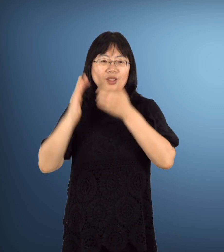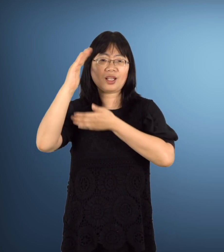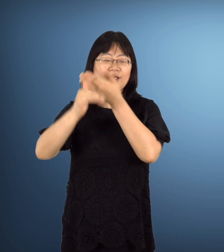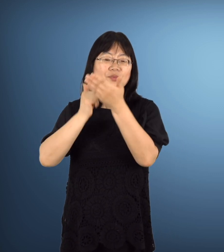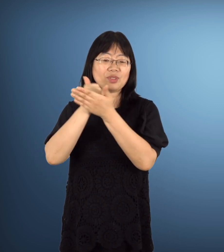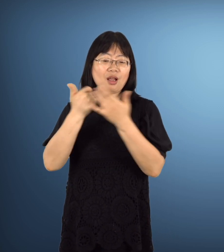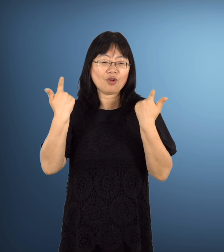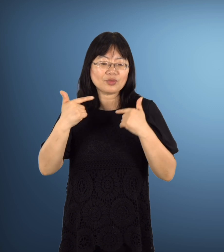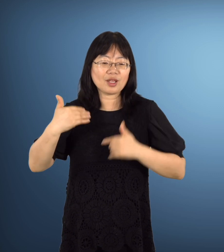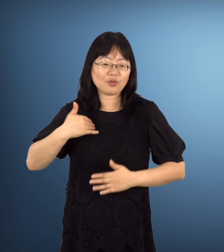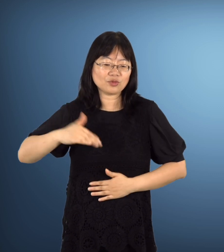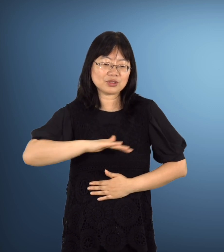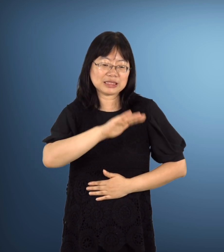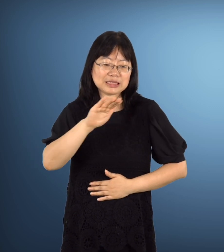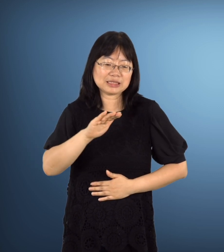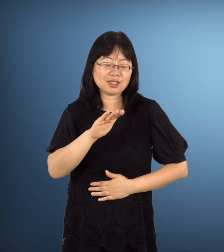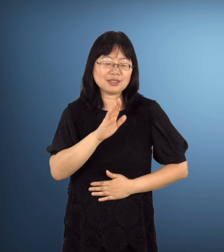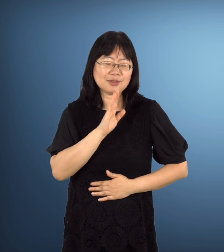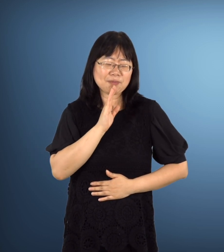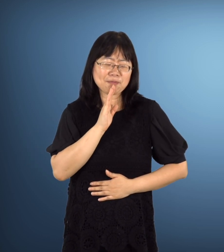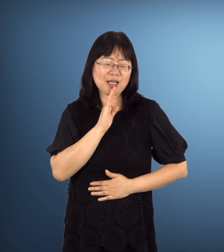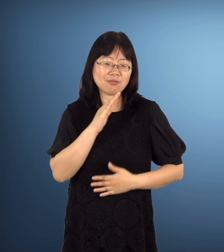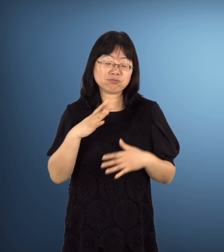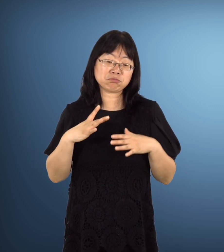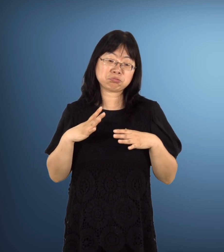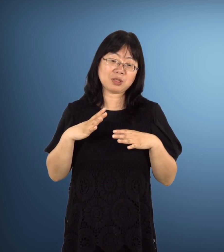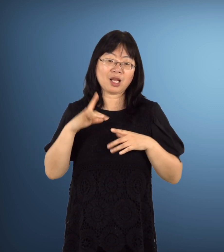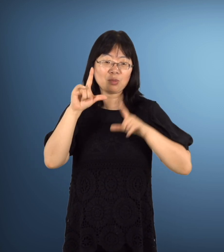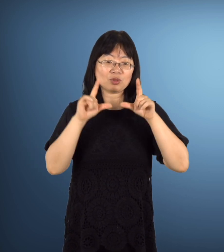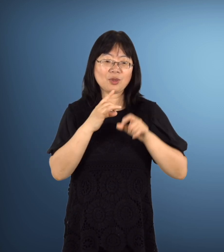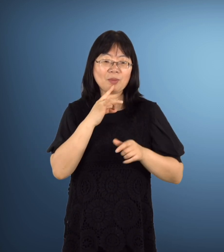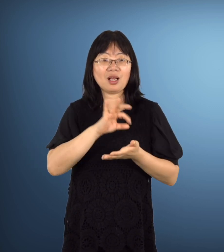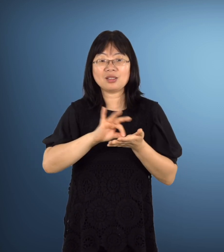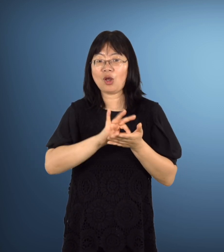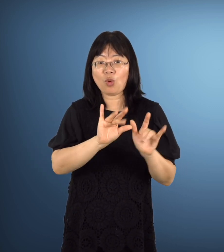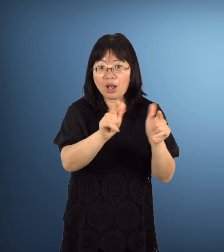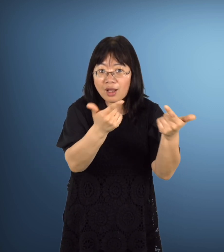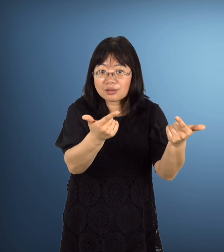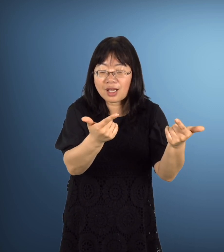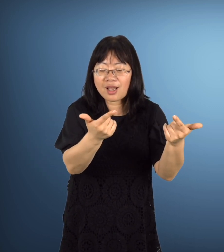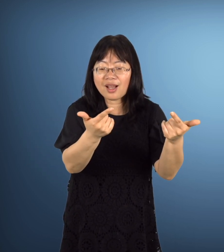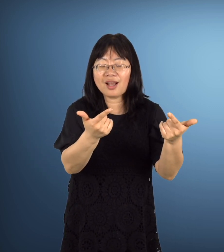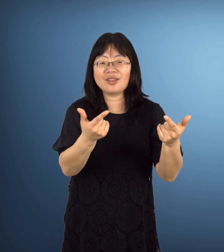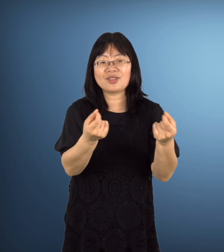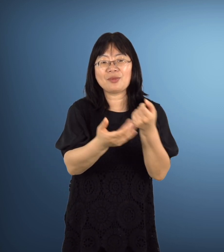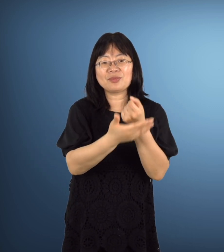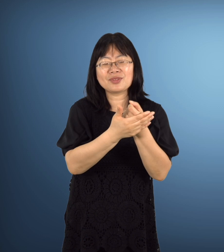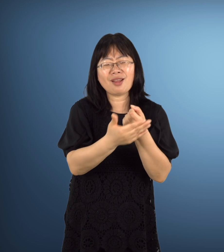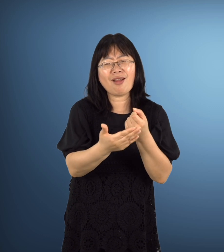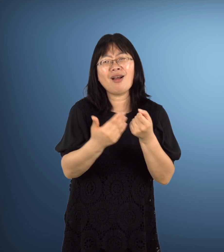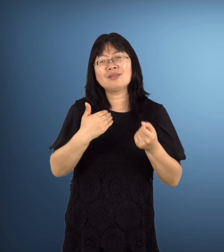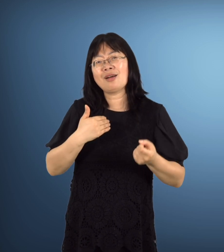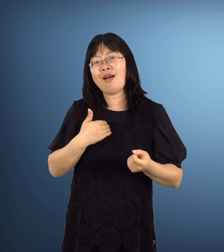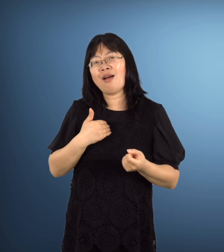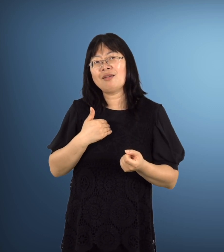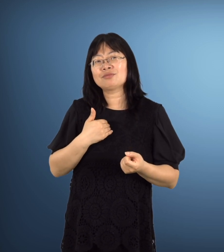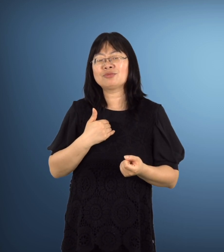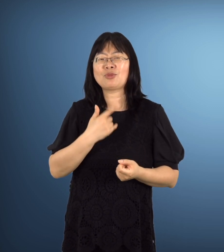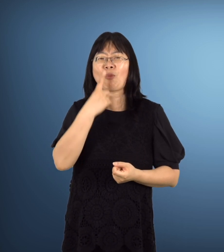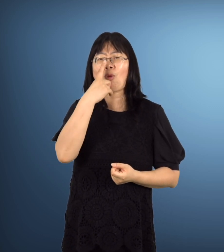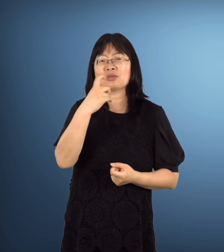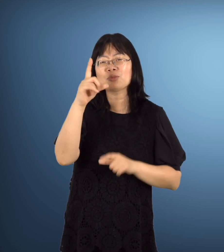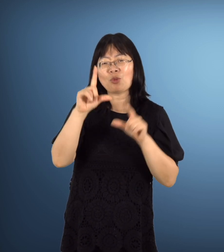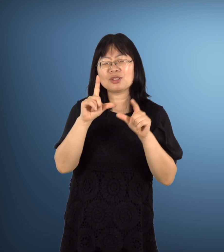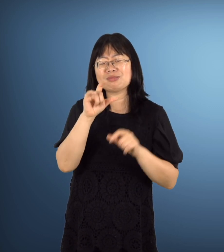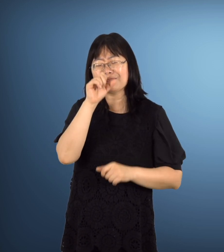하나님이 언제나 우리를 폼나는 모습으로 쓰는 건 아니에요. 그래도 이왕이면 폼나는 모습이었으면